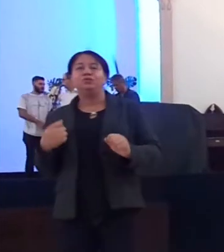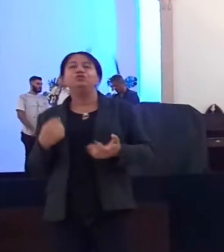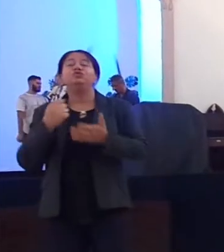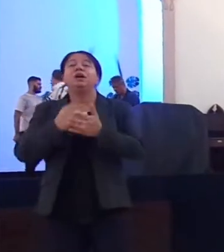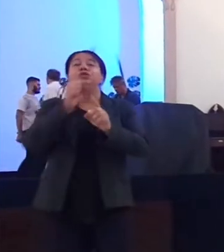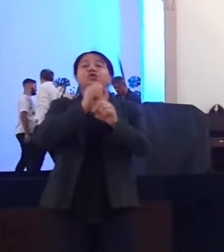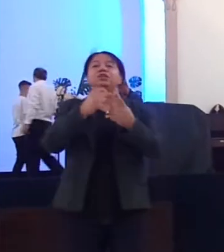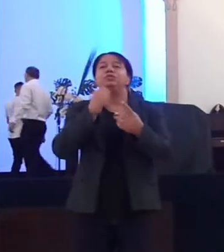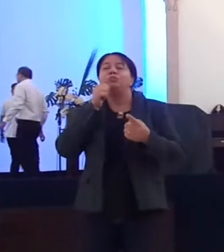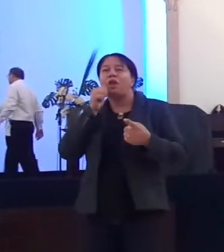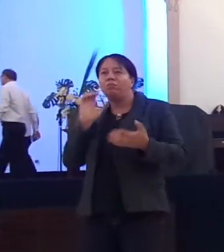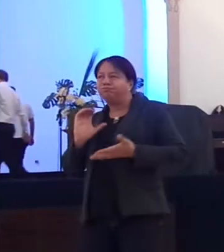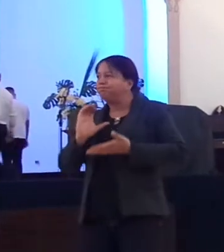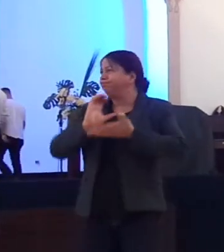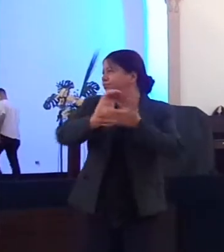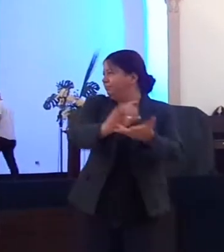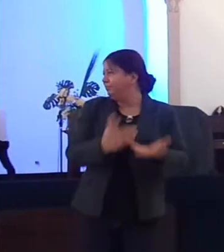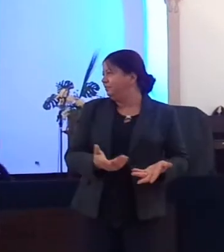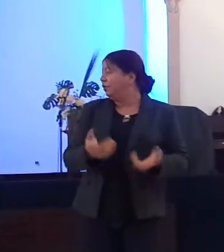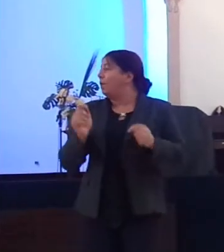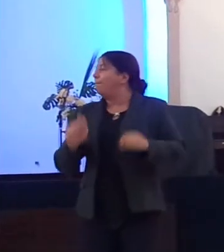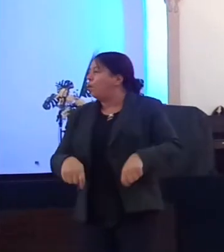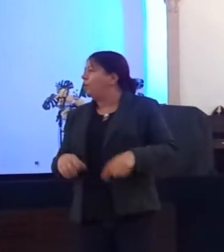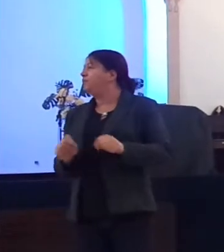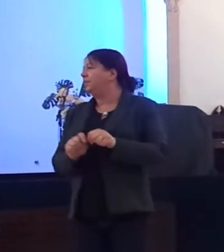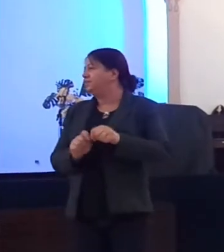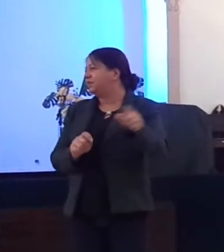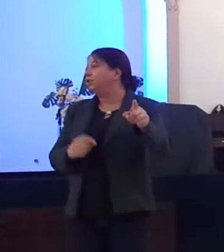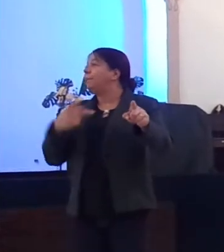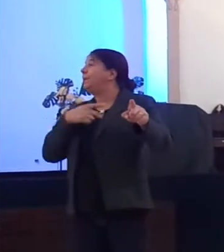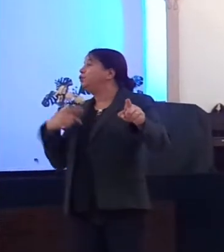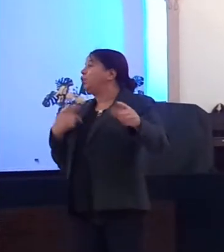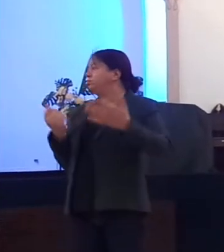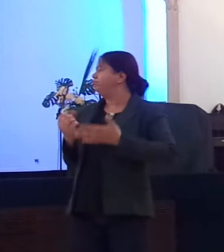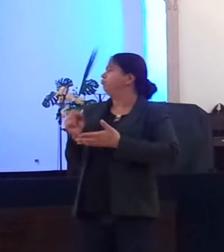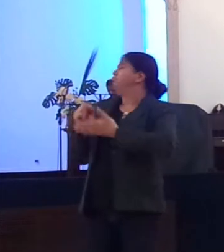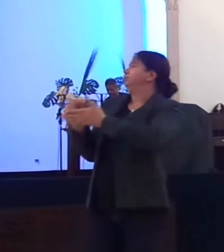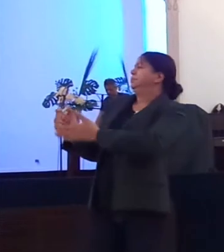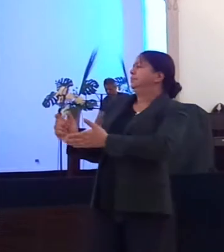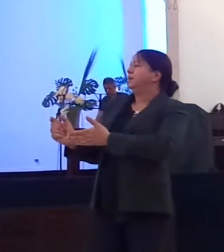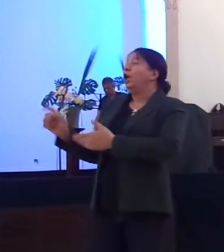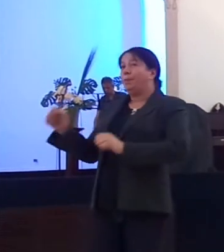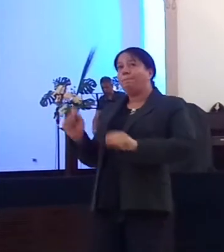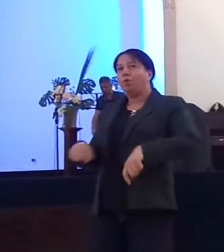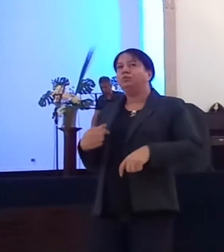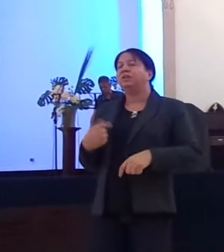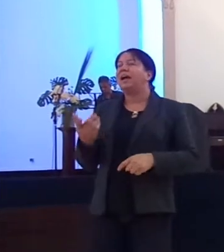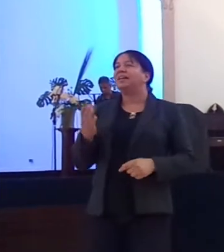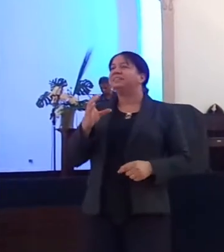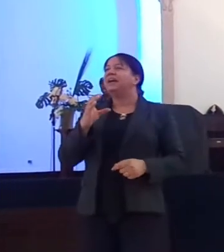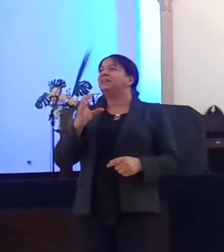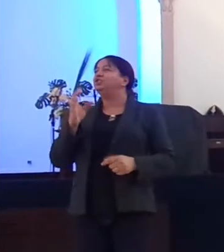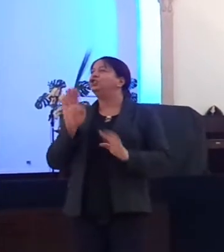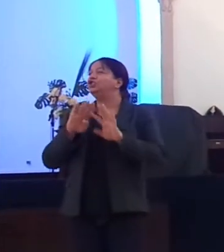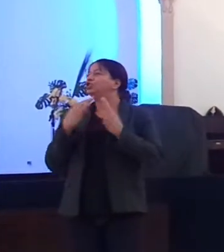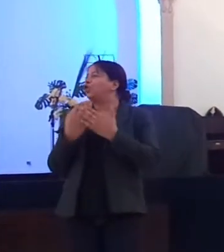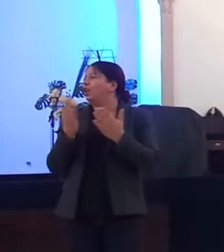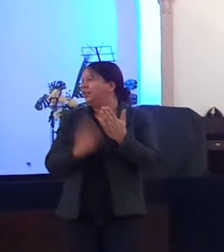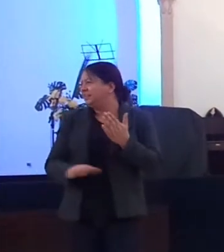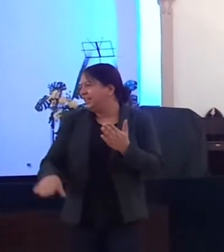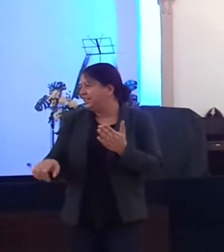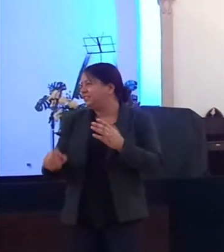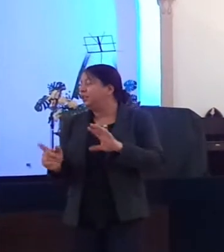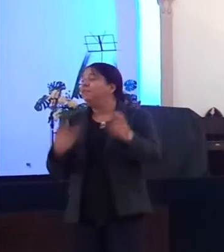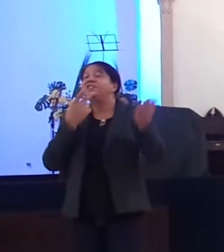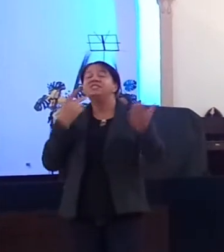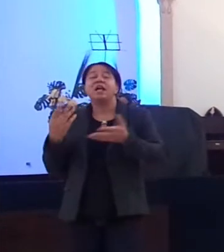da sociedade de mulheres. Eu posso ajudar por meio do pastor da igreja. Eu quero ajudar a creche. Quero ir lá fazer